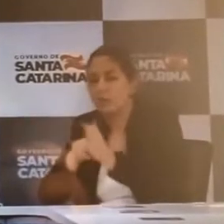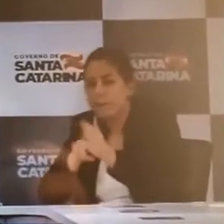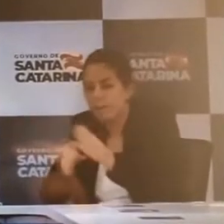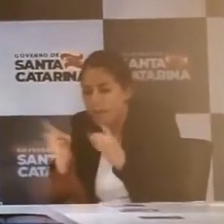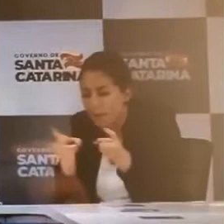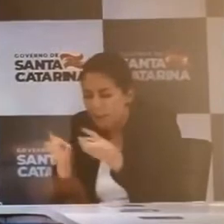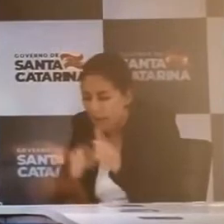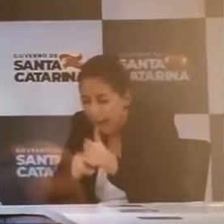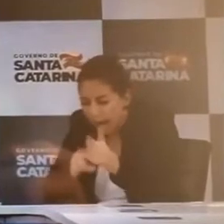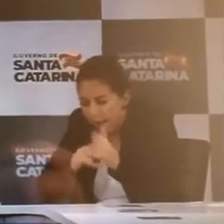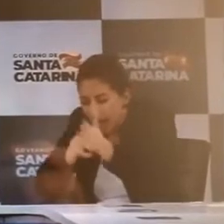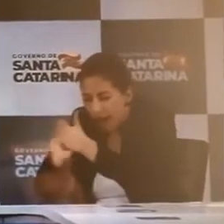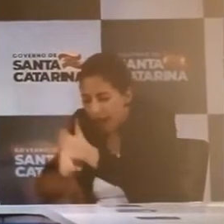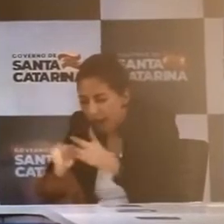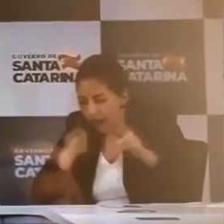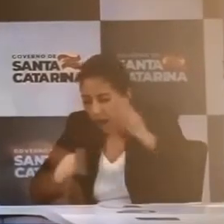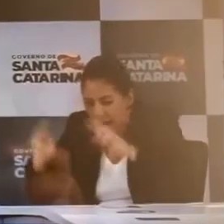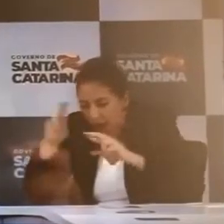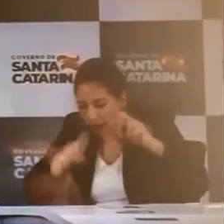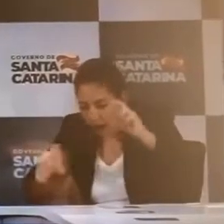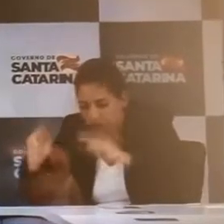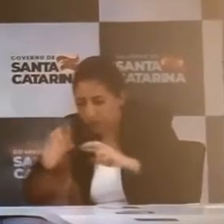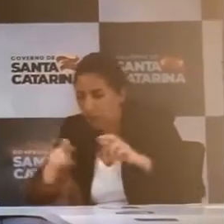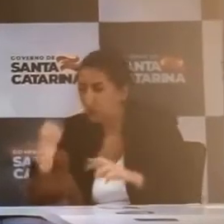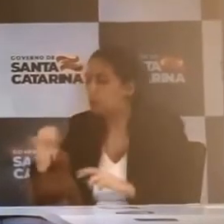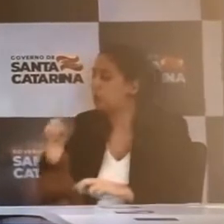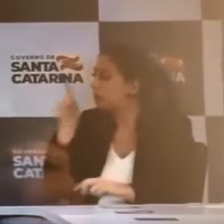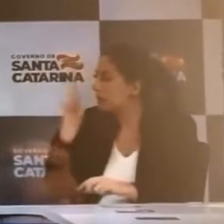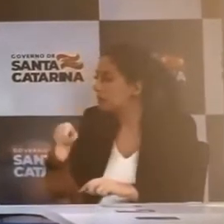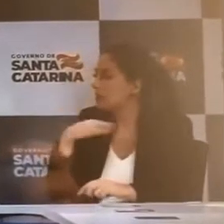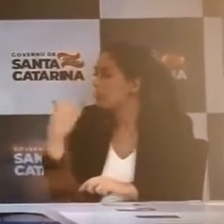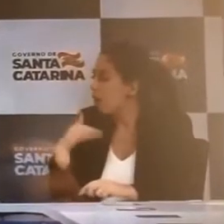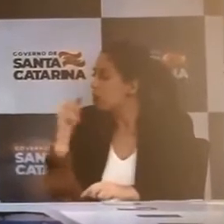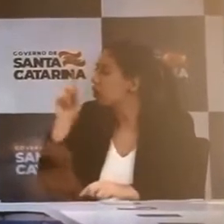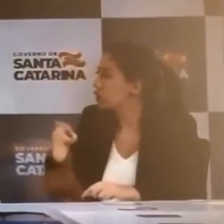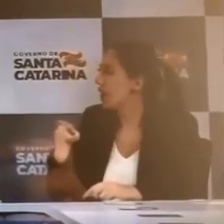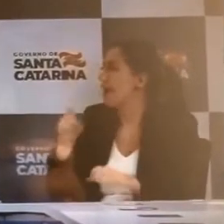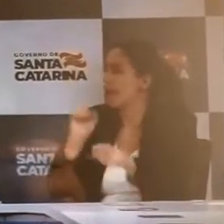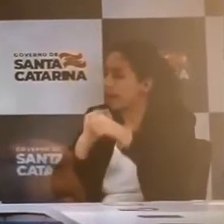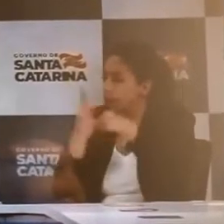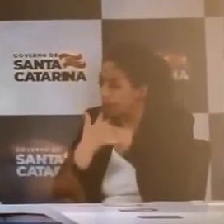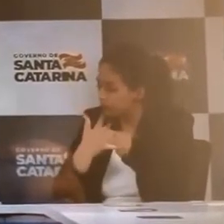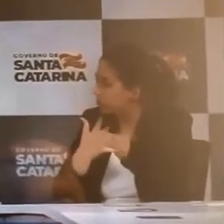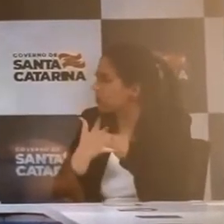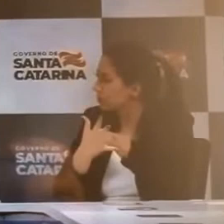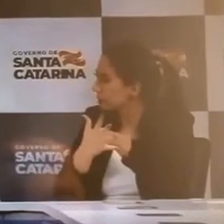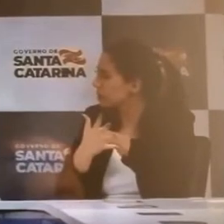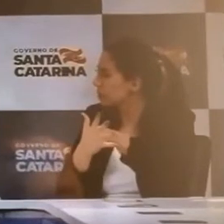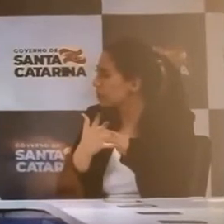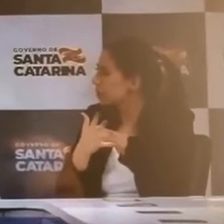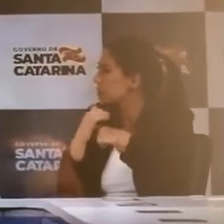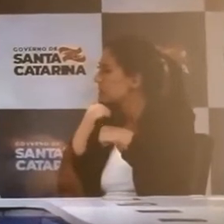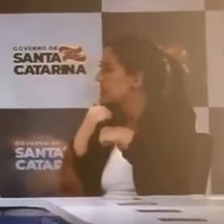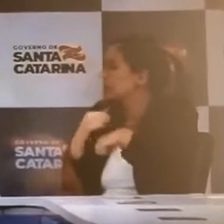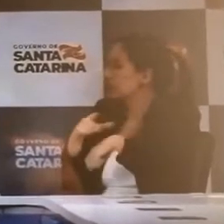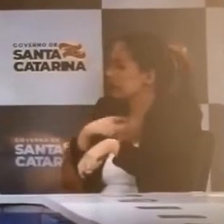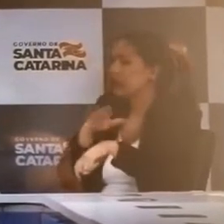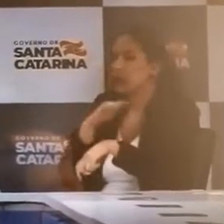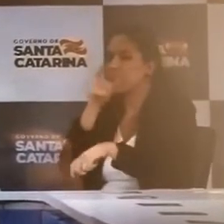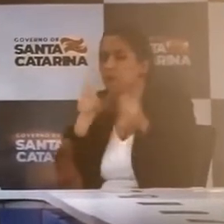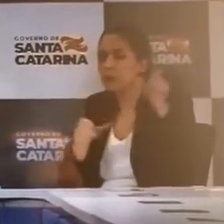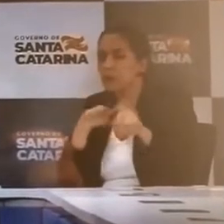a NSC também pergunta de forma semelhante. Em Criciúma e em Chancherê, 2 pacientes morreram com quadro suspeito de